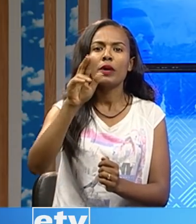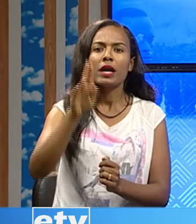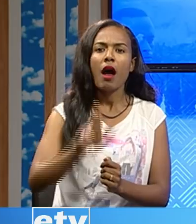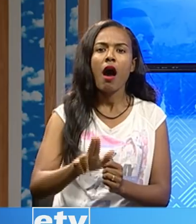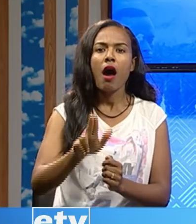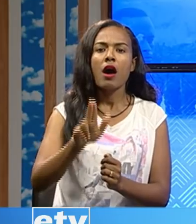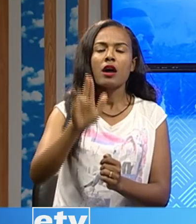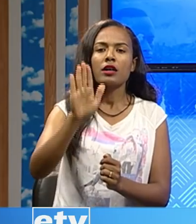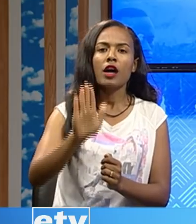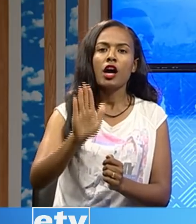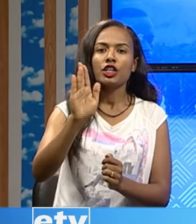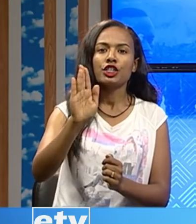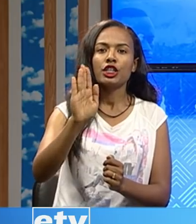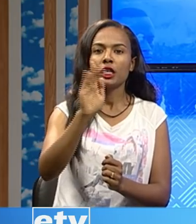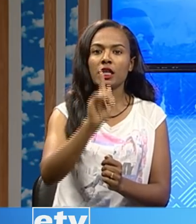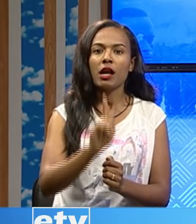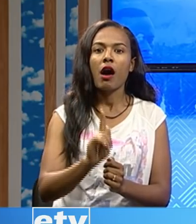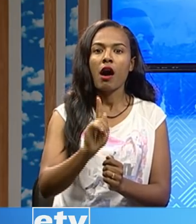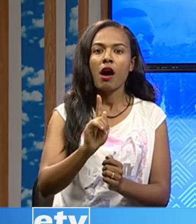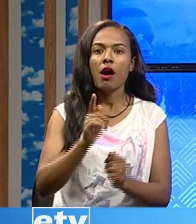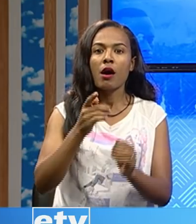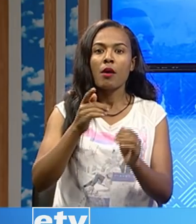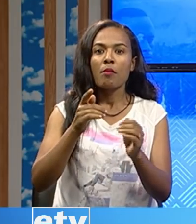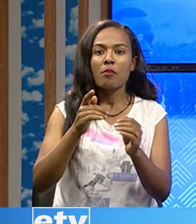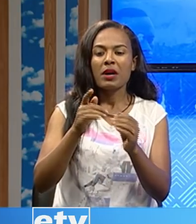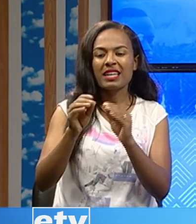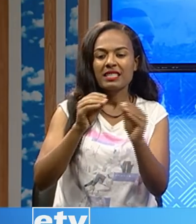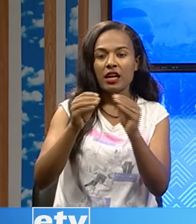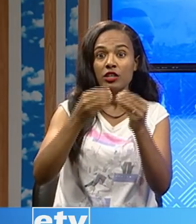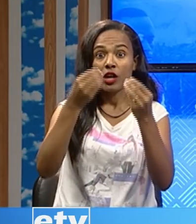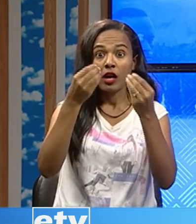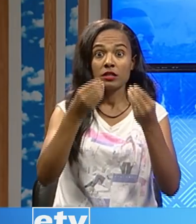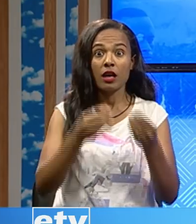እንደዚሁም በጋሸና ግንባር መፈናፈኛ ሲያጣ